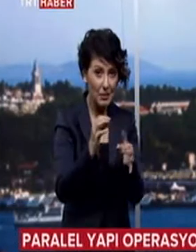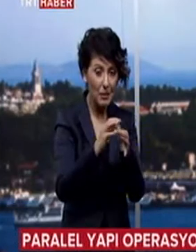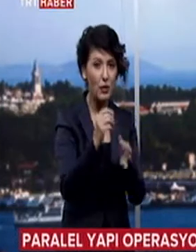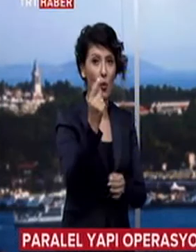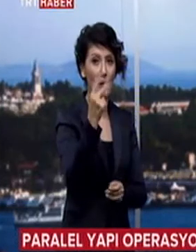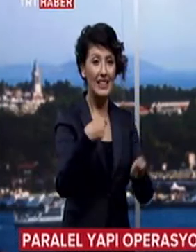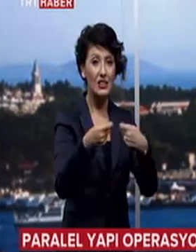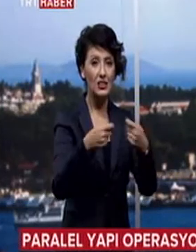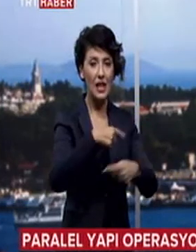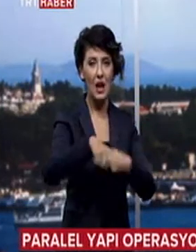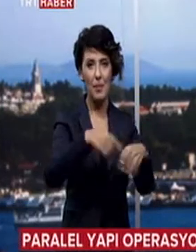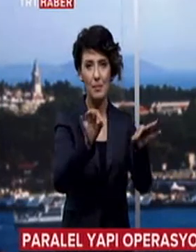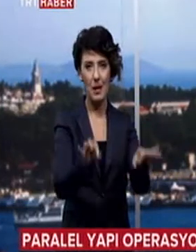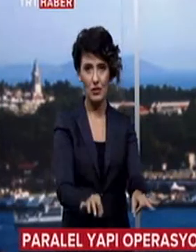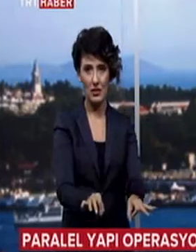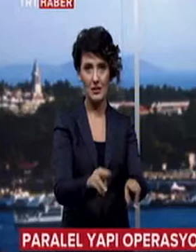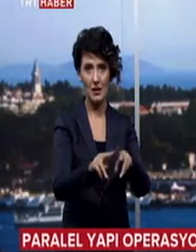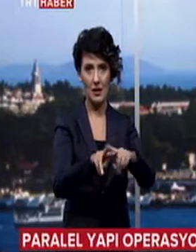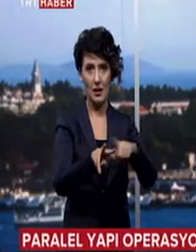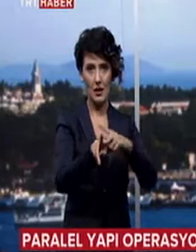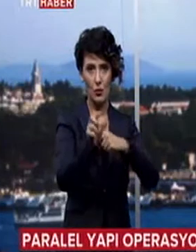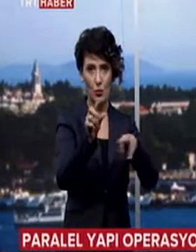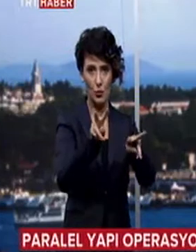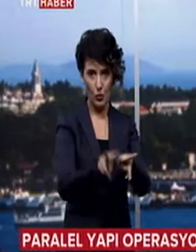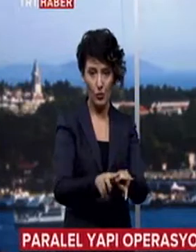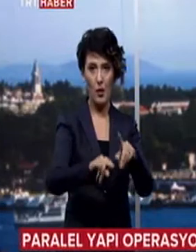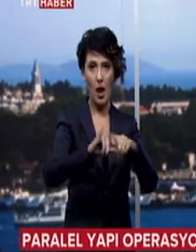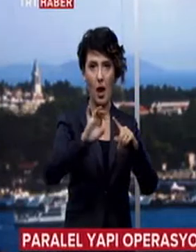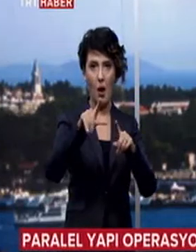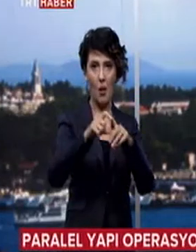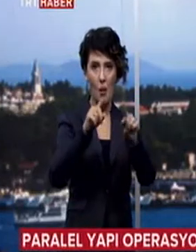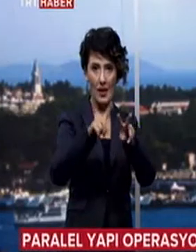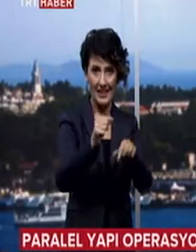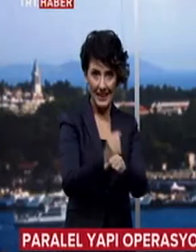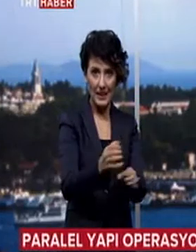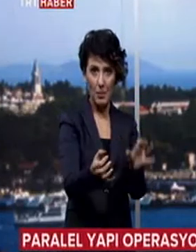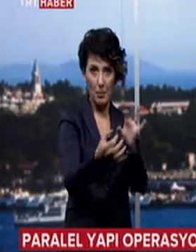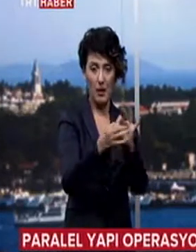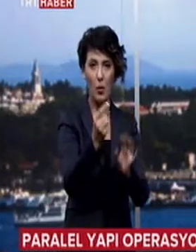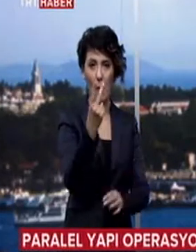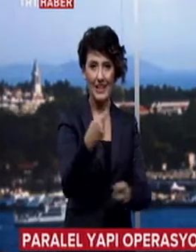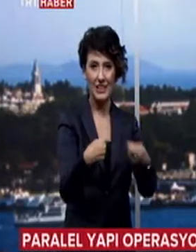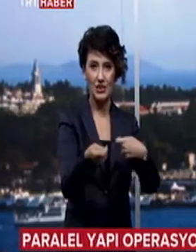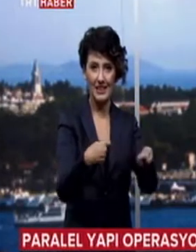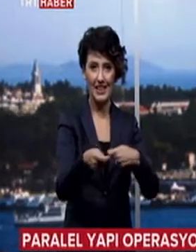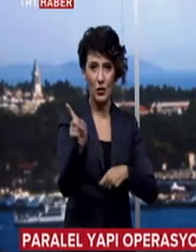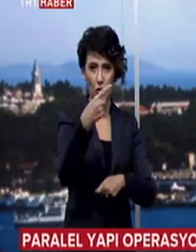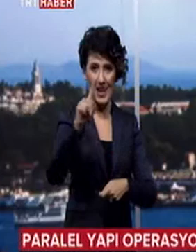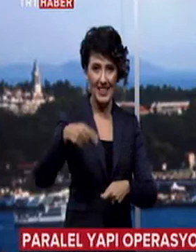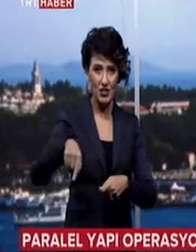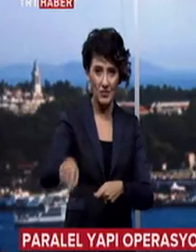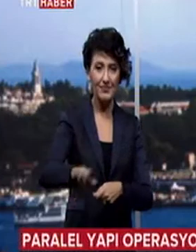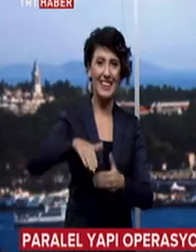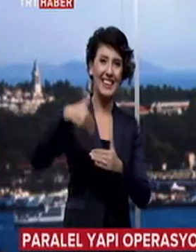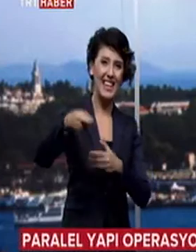12 şirkette arama başlatıldı. Kayyumlar, holdingle bağlantılı 12 şirketin